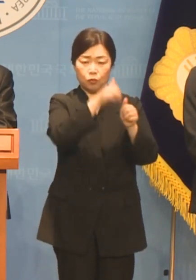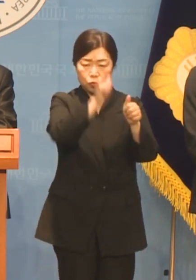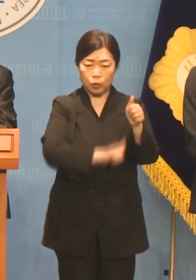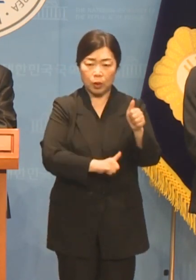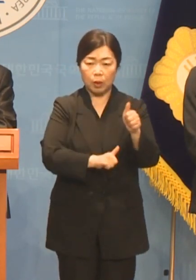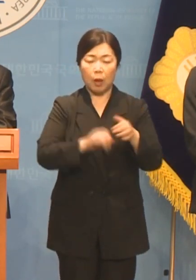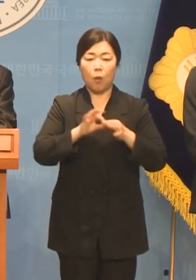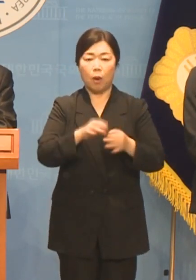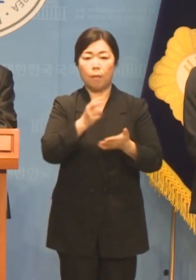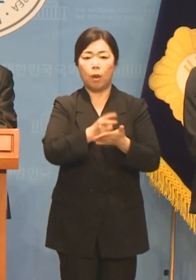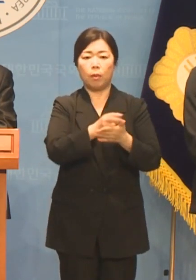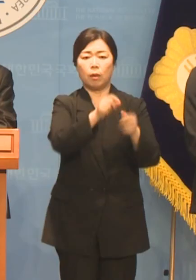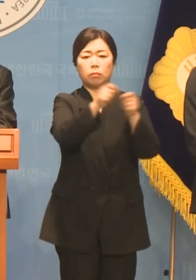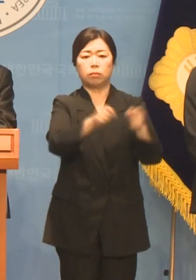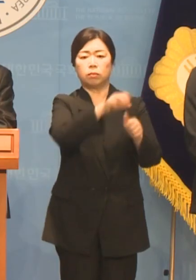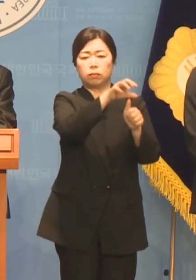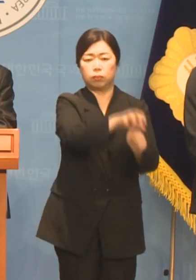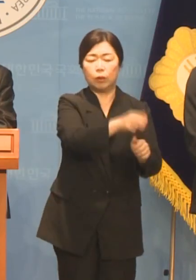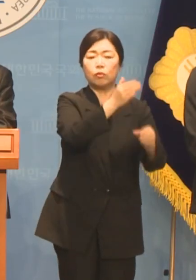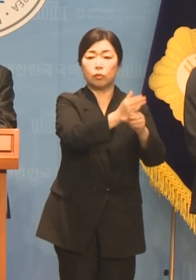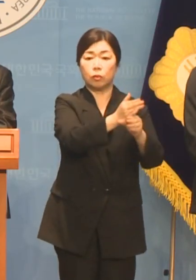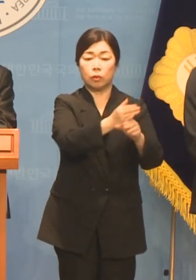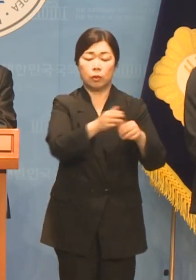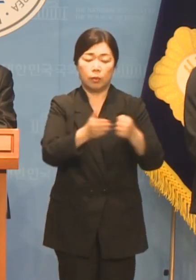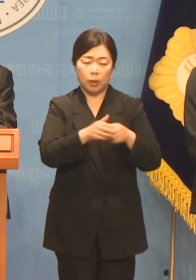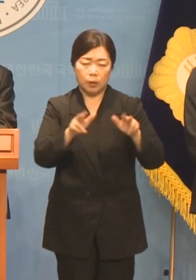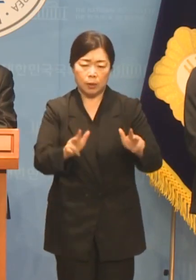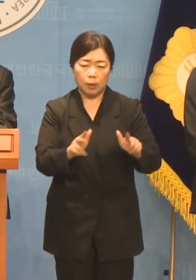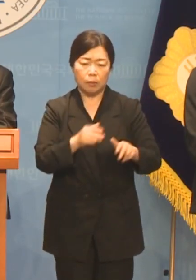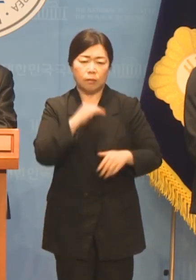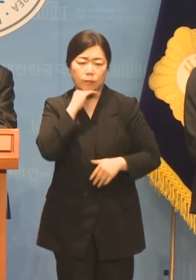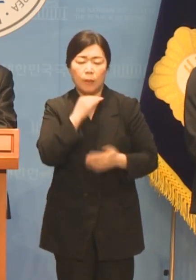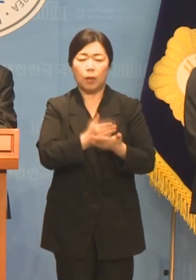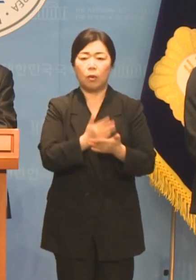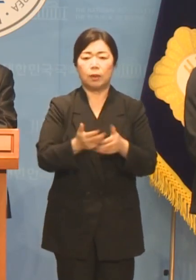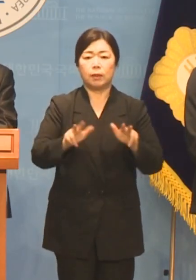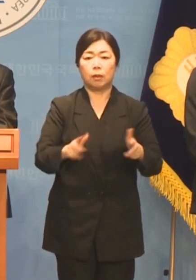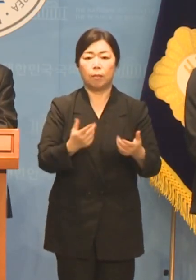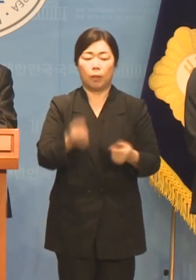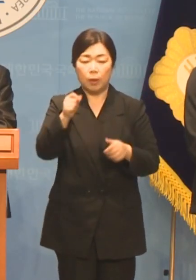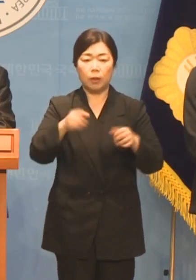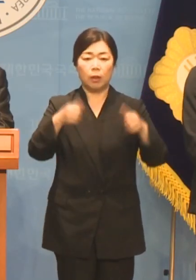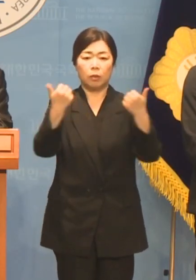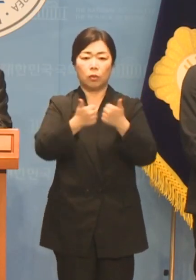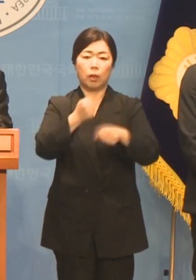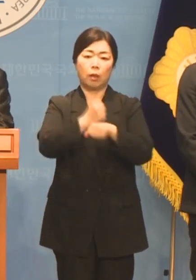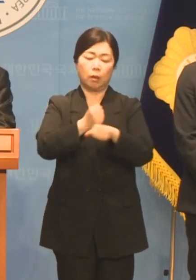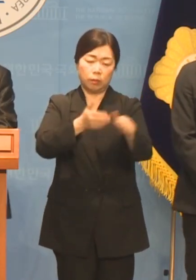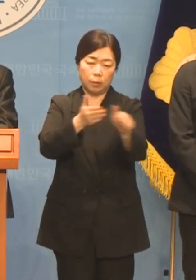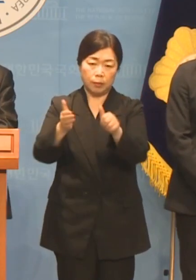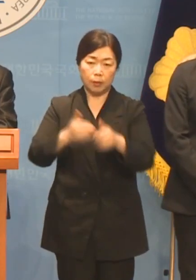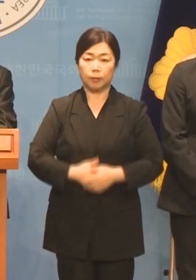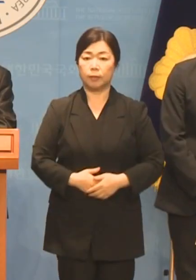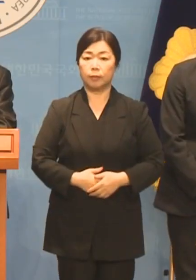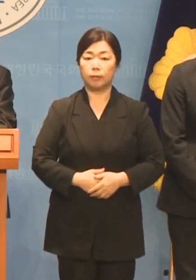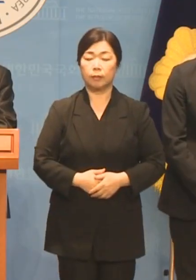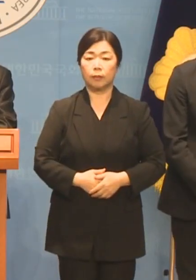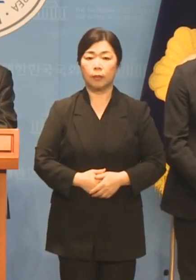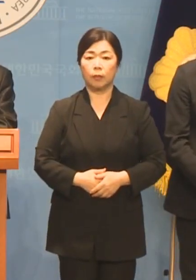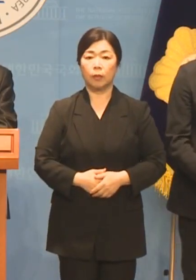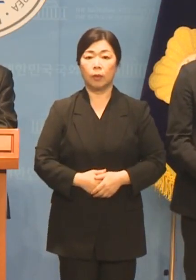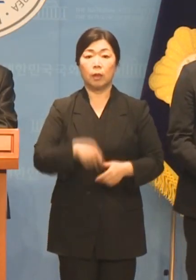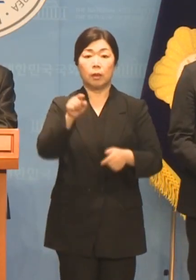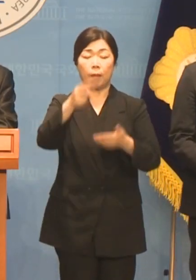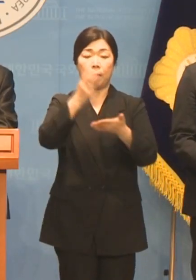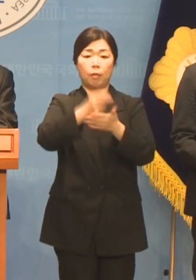중입니다. 지체하지 말고 당장 논의를 시작할 것을 요청합니다. 상법 이사 충실 의무